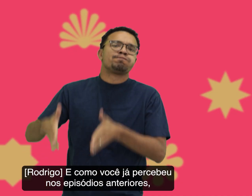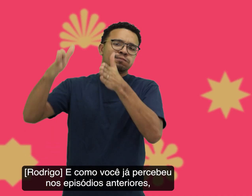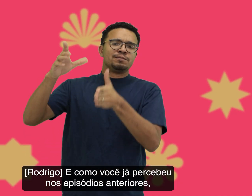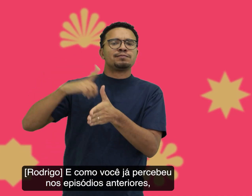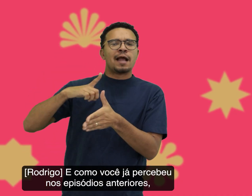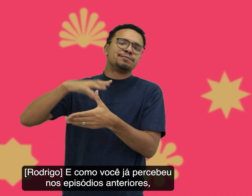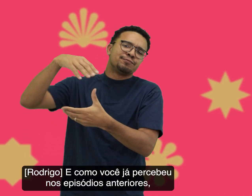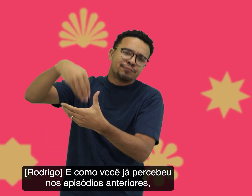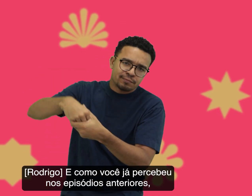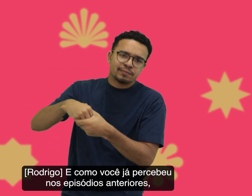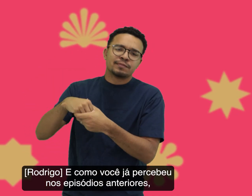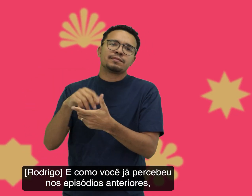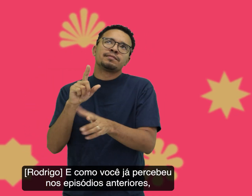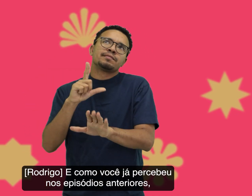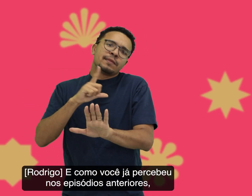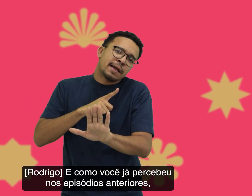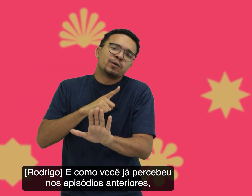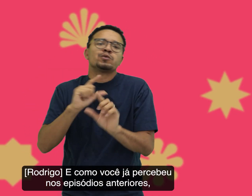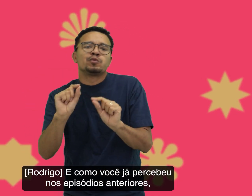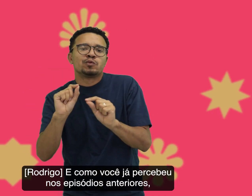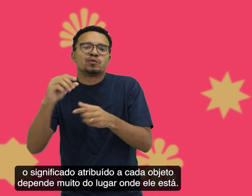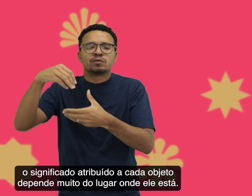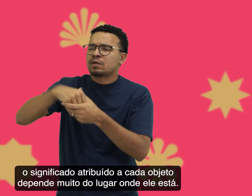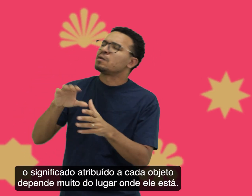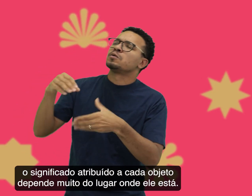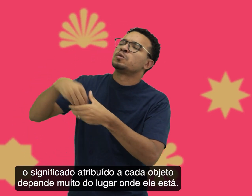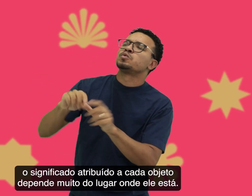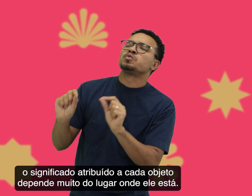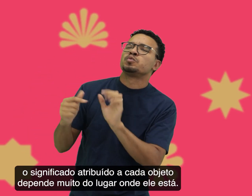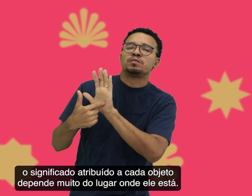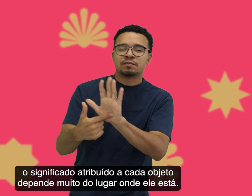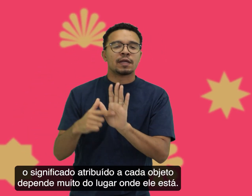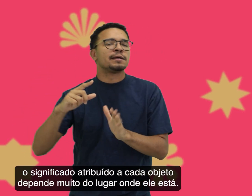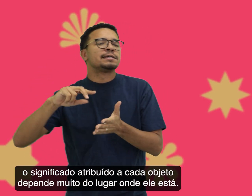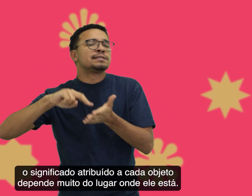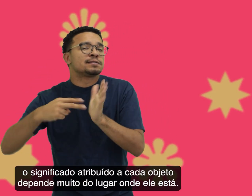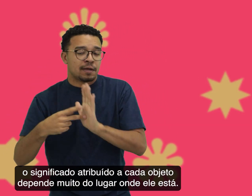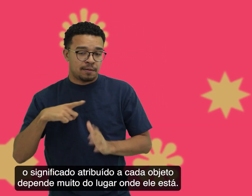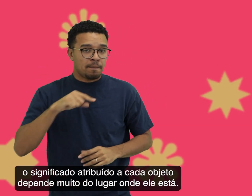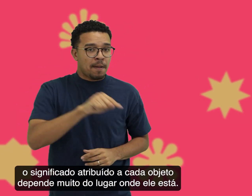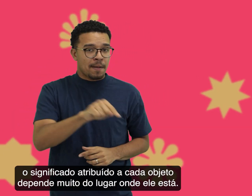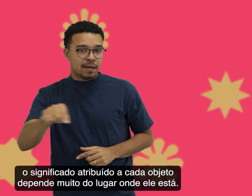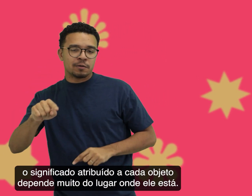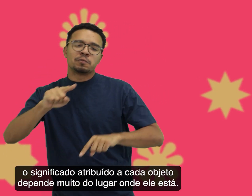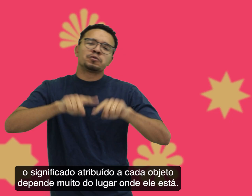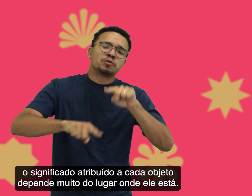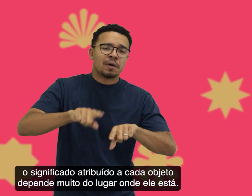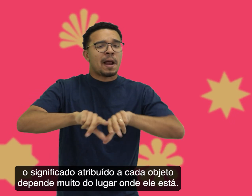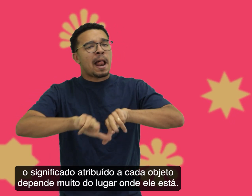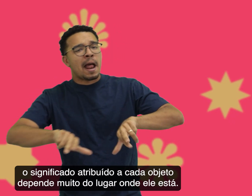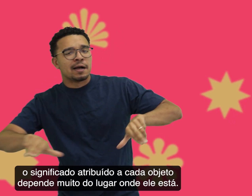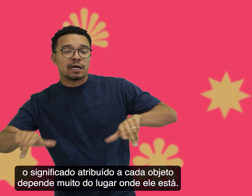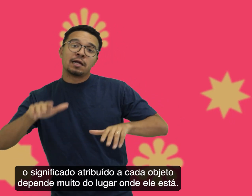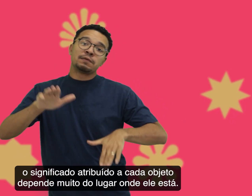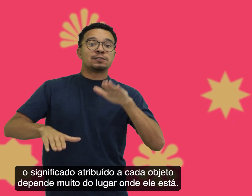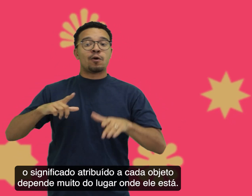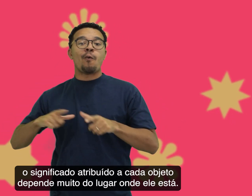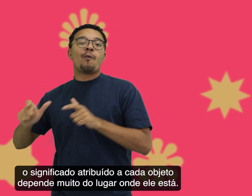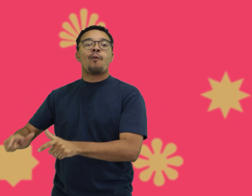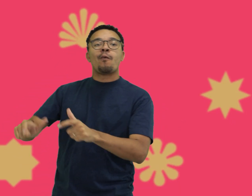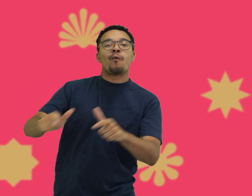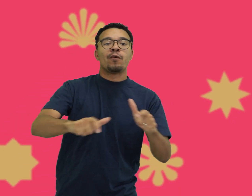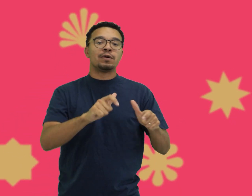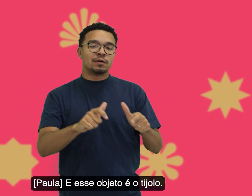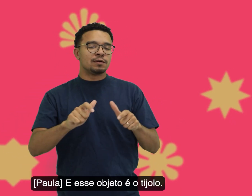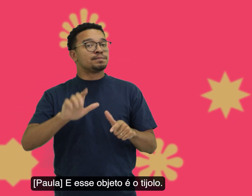prédio. E como você já percebeu nos episódios anteriores, o significado atribuído a cada objeto depende muito do